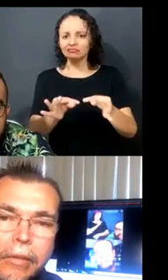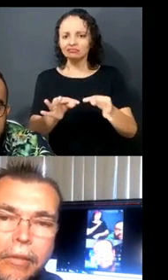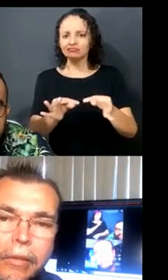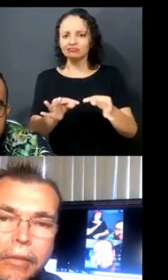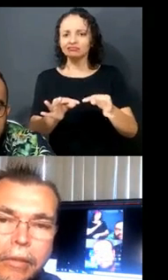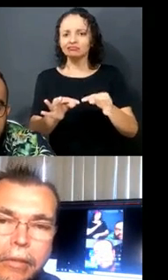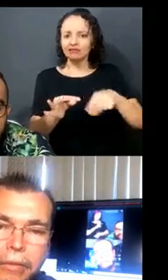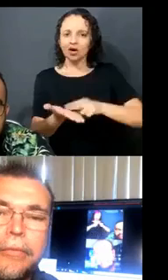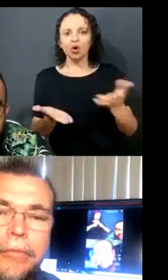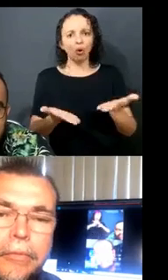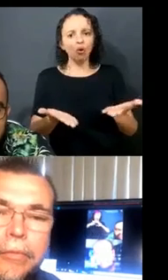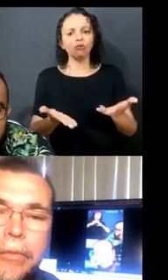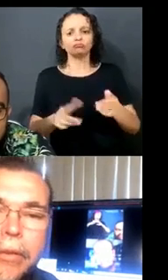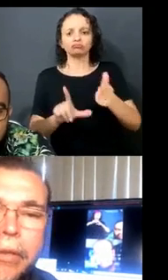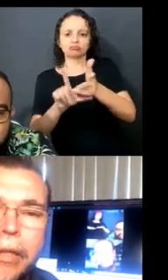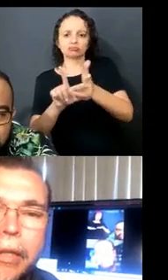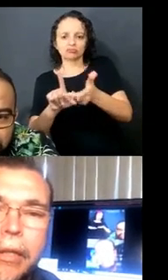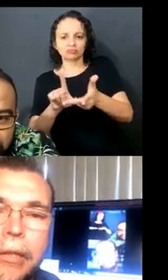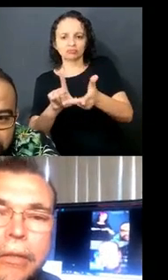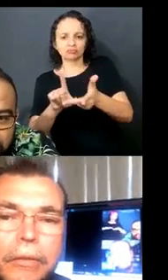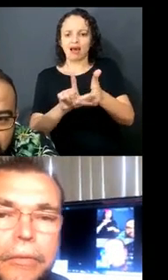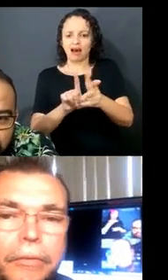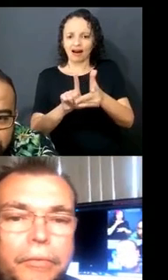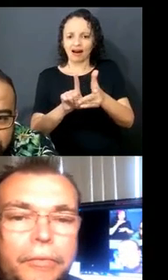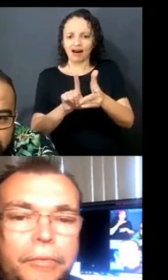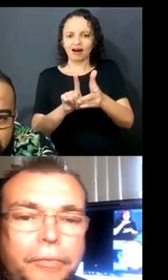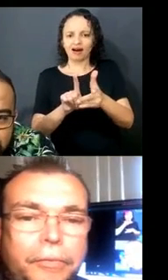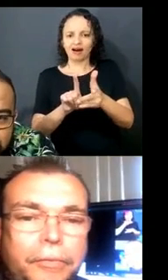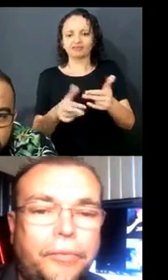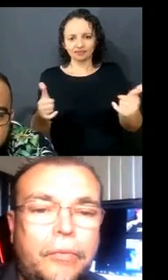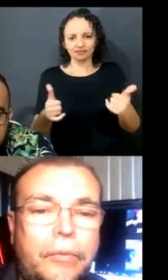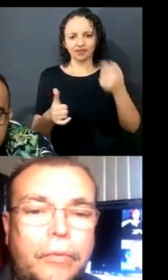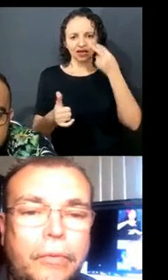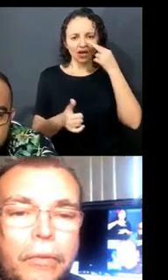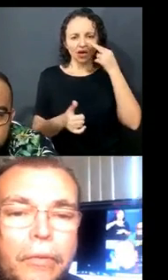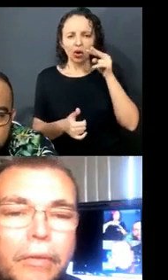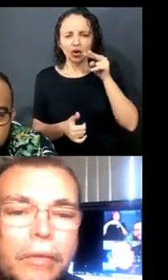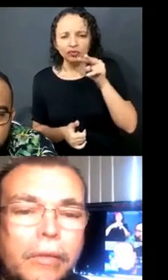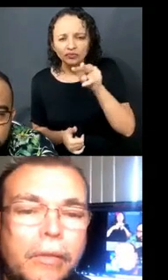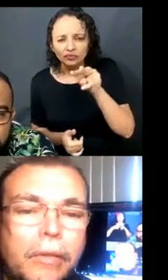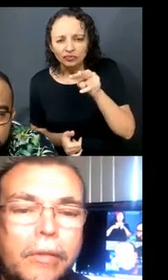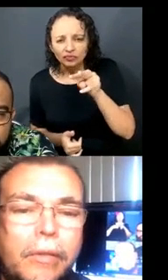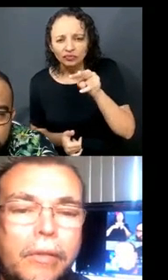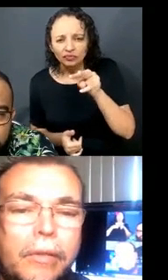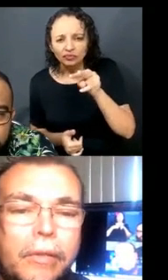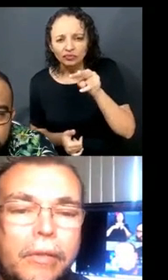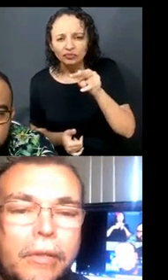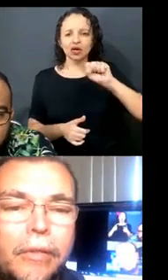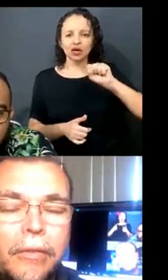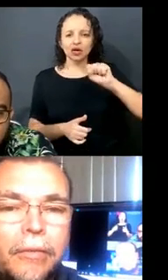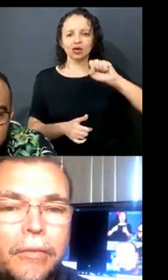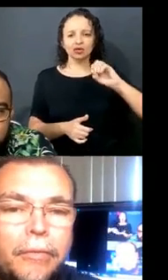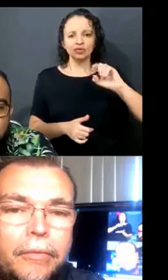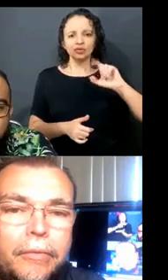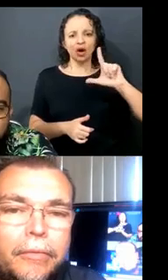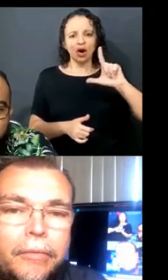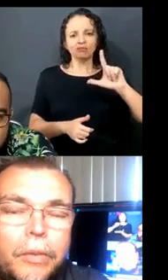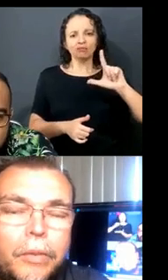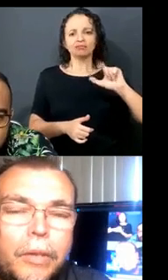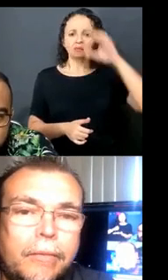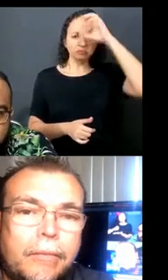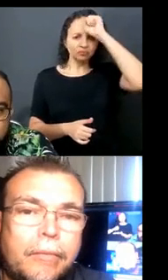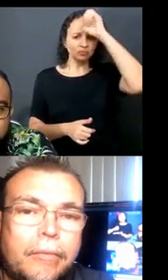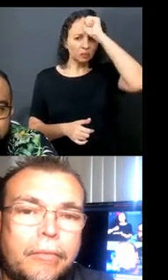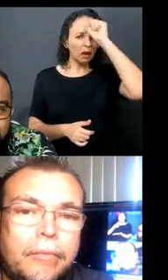Hoje, a tecnologia tem o streaming e tudo mais, né? Que legal. Vendo, vamos aprender muito com